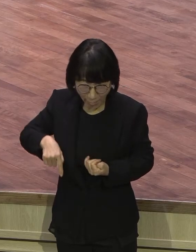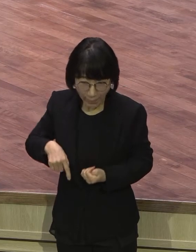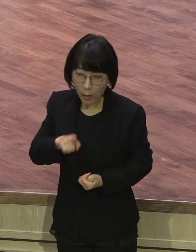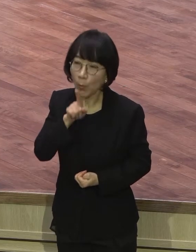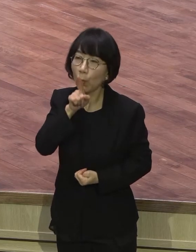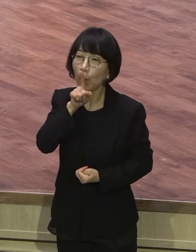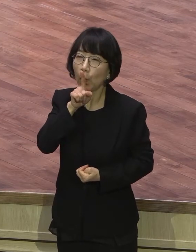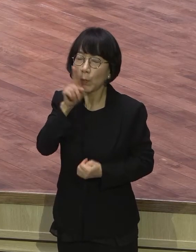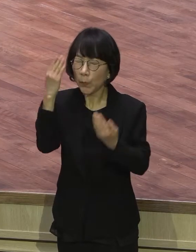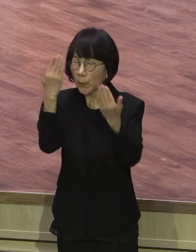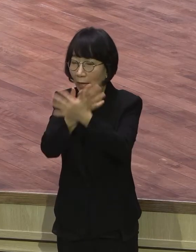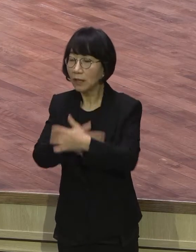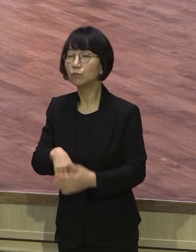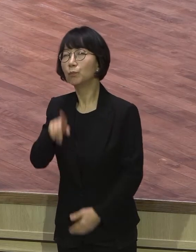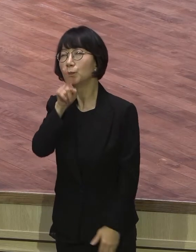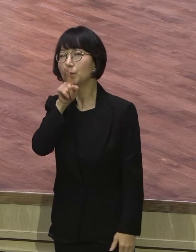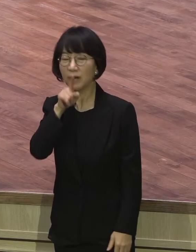이를 갈고 계속 갈봐.